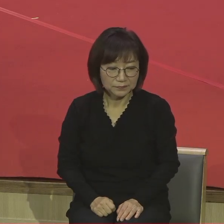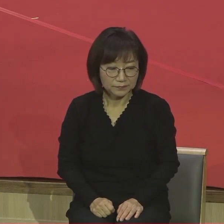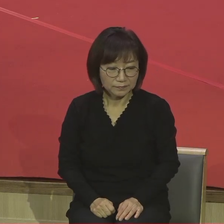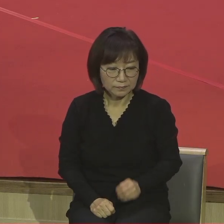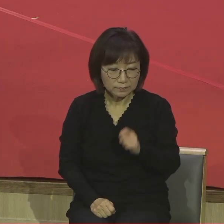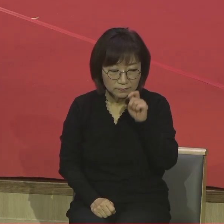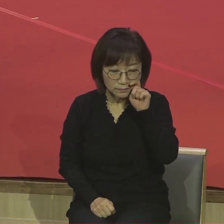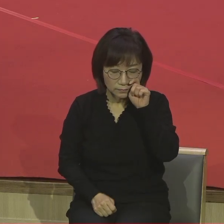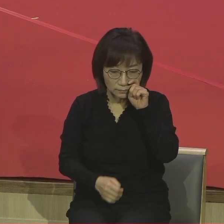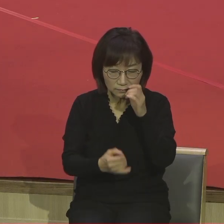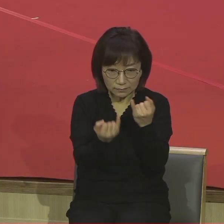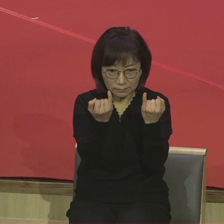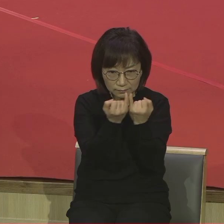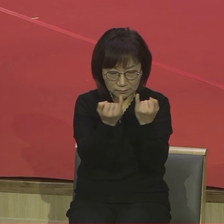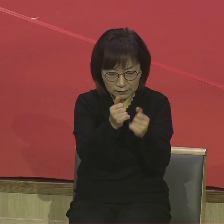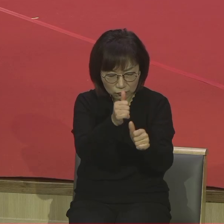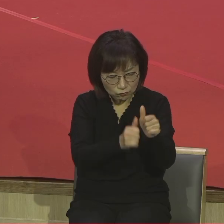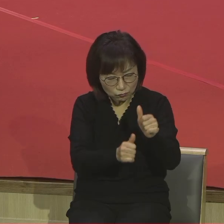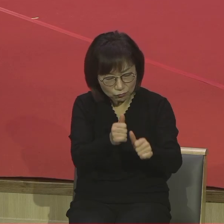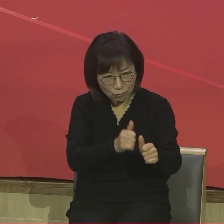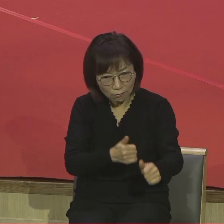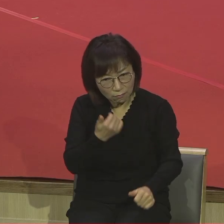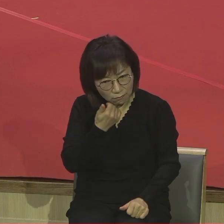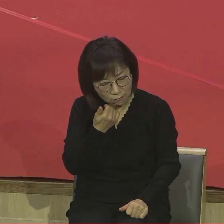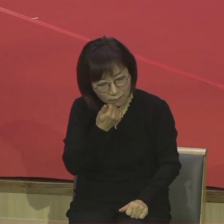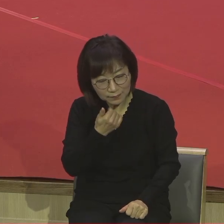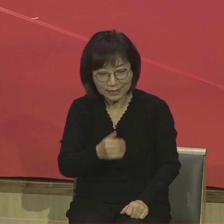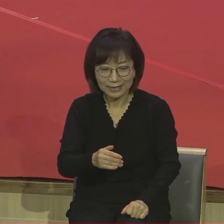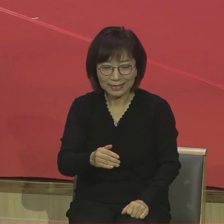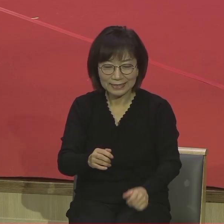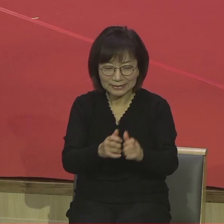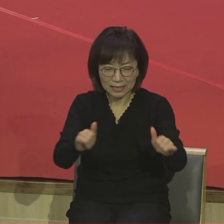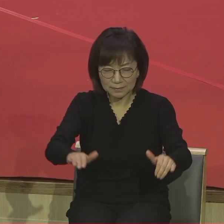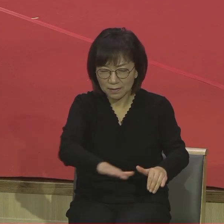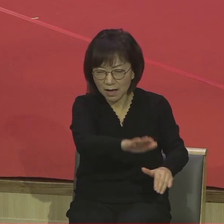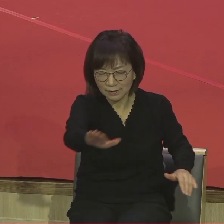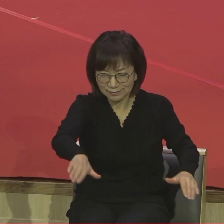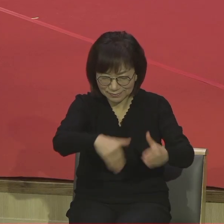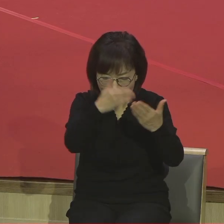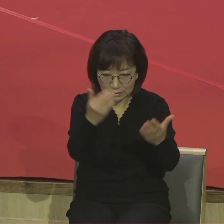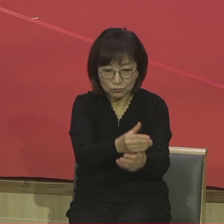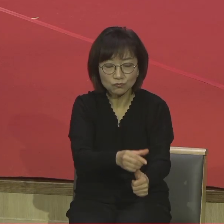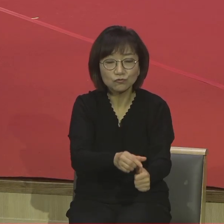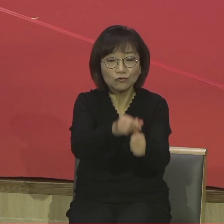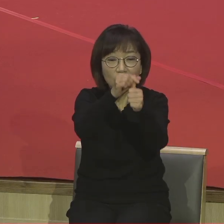들어보지도 못한 여자의 후손, 인류를 구원할 구세주는